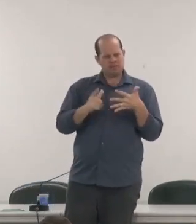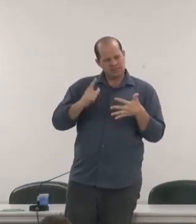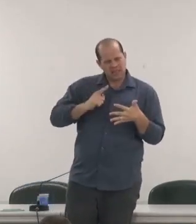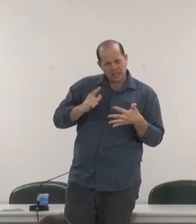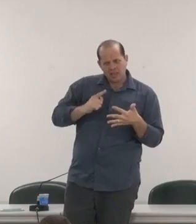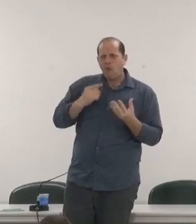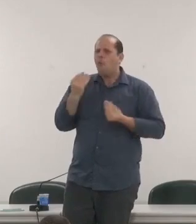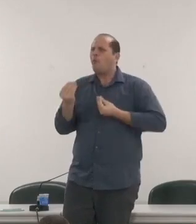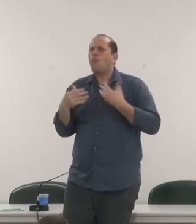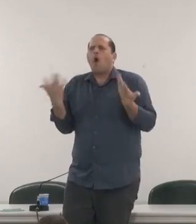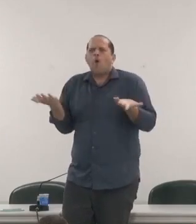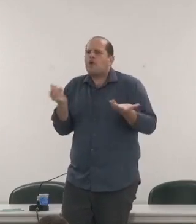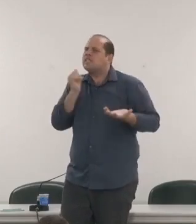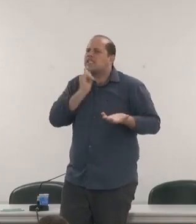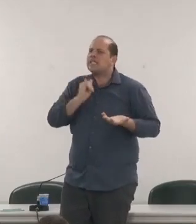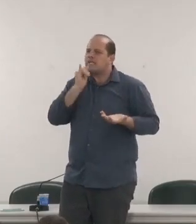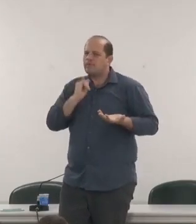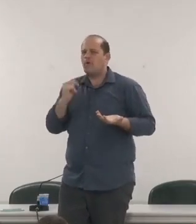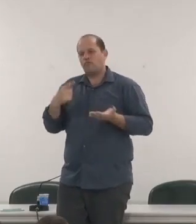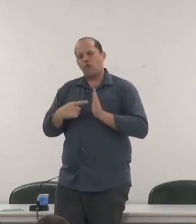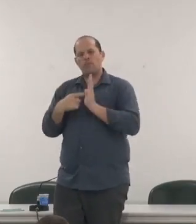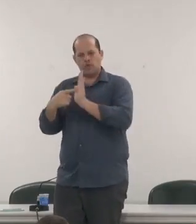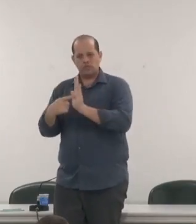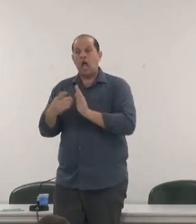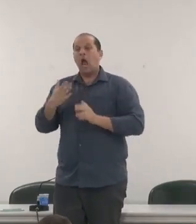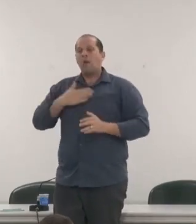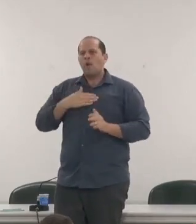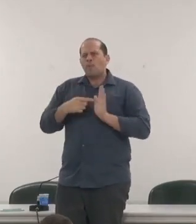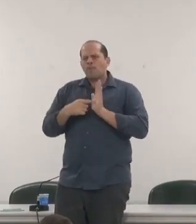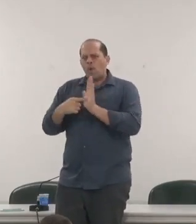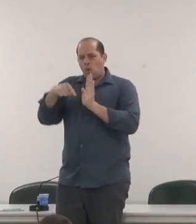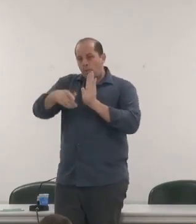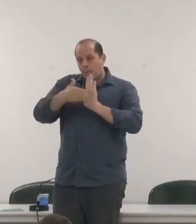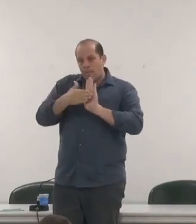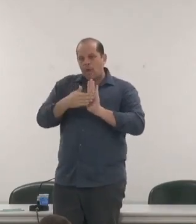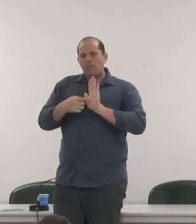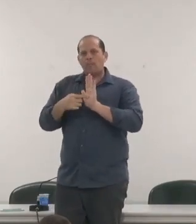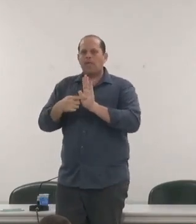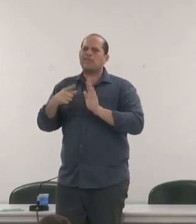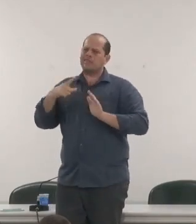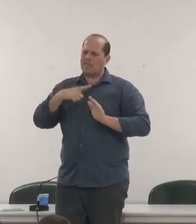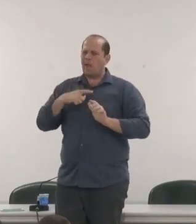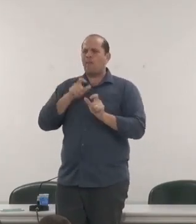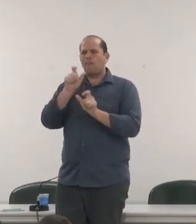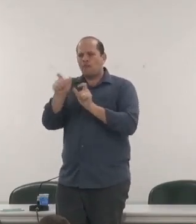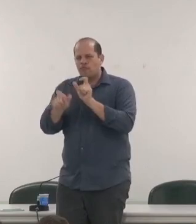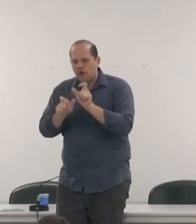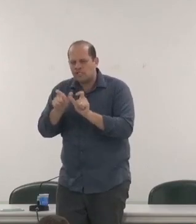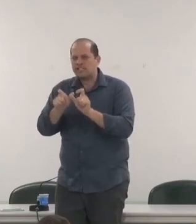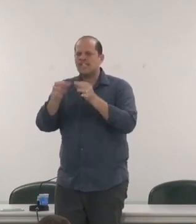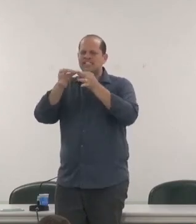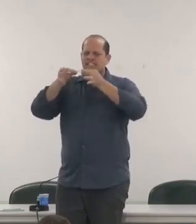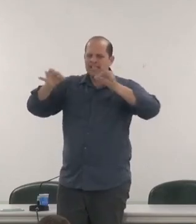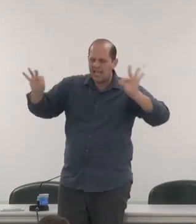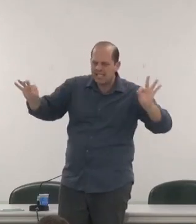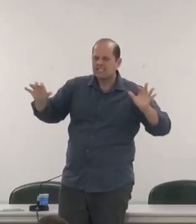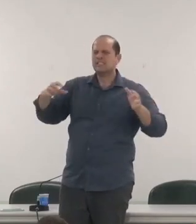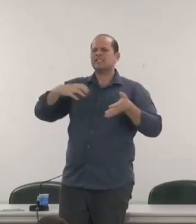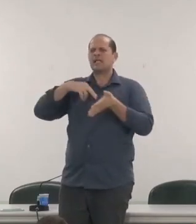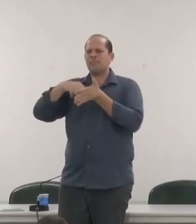quero entender como é que essas diferentes modalidades e formas de comunicação influenciam a Libras. Como é que influencia